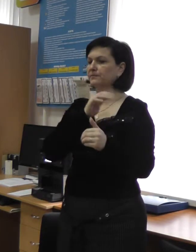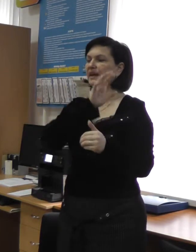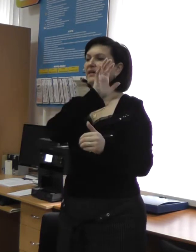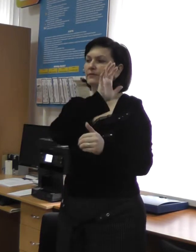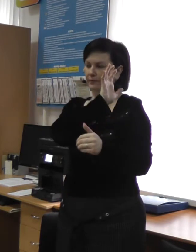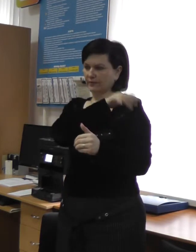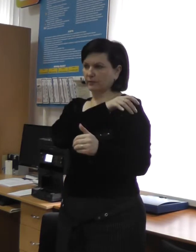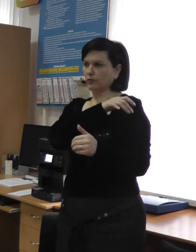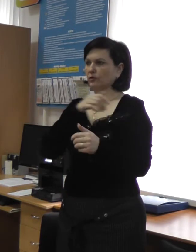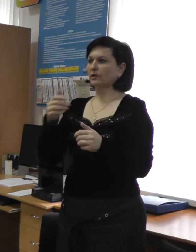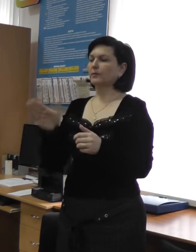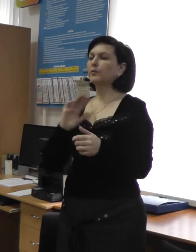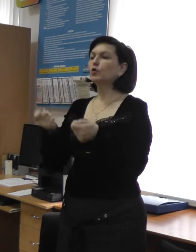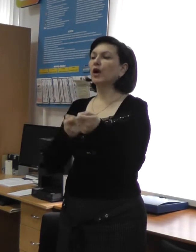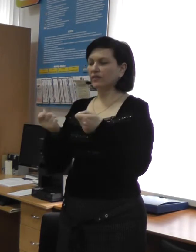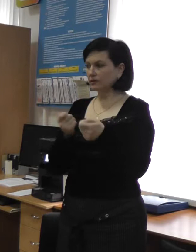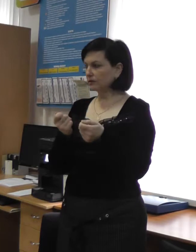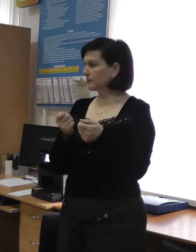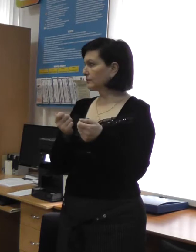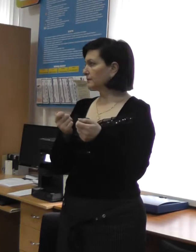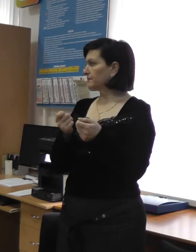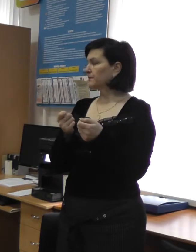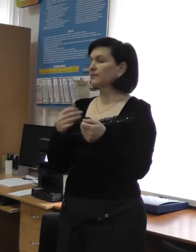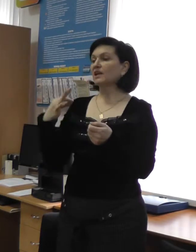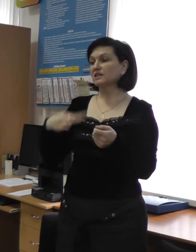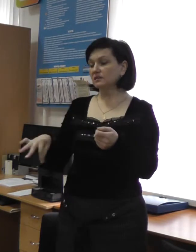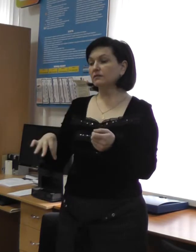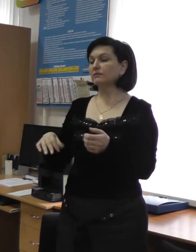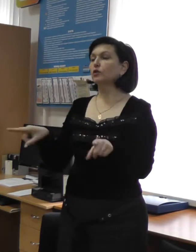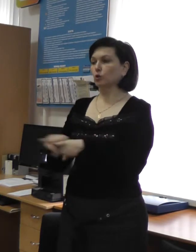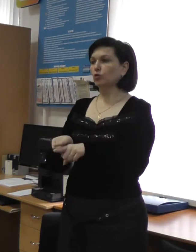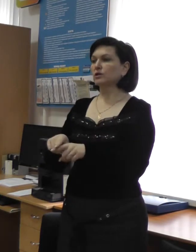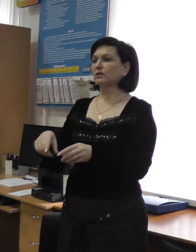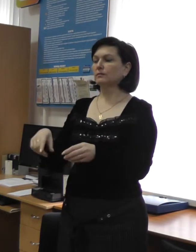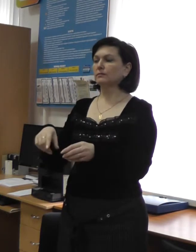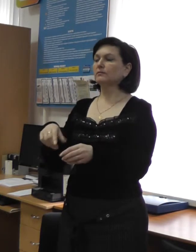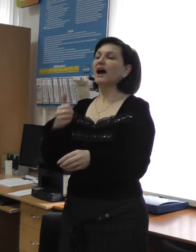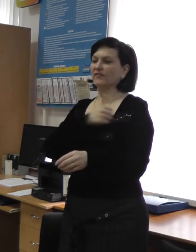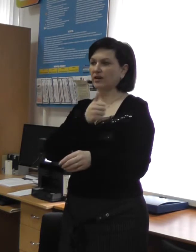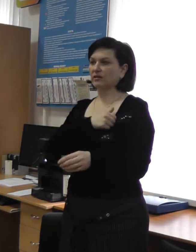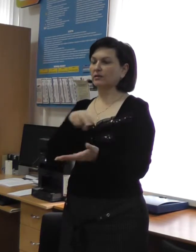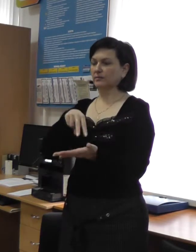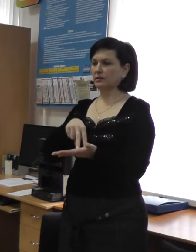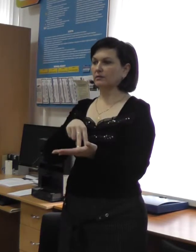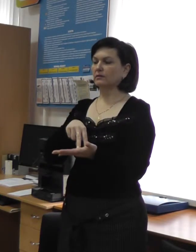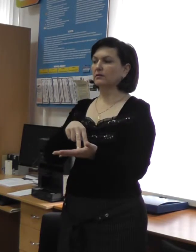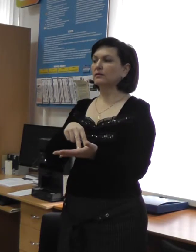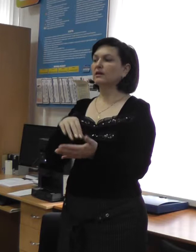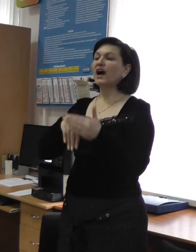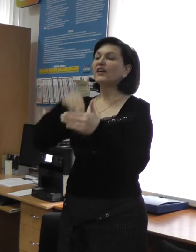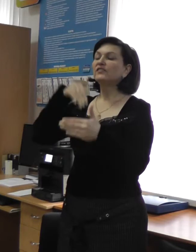жандармского управления. Юный Николай решил идти по стопам отца, выбрав одно из самых престижных